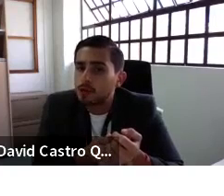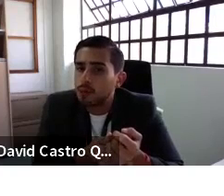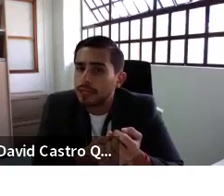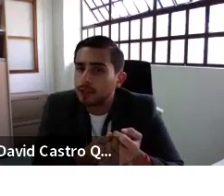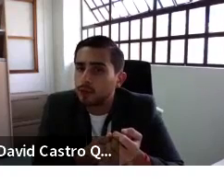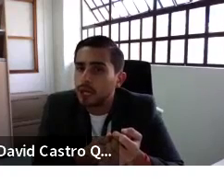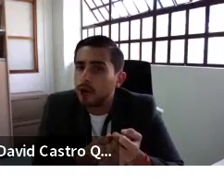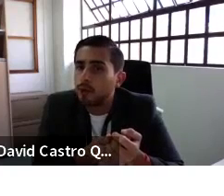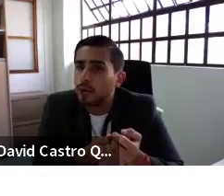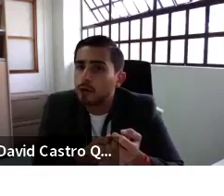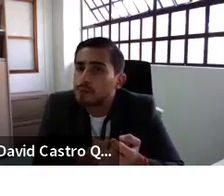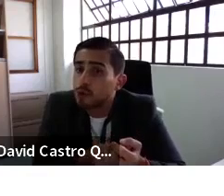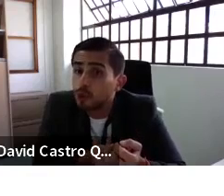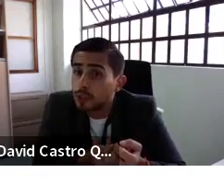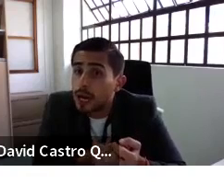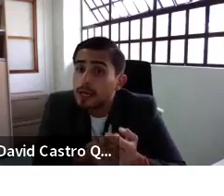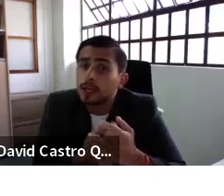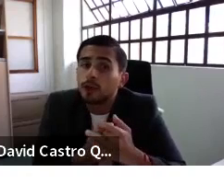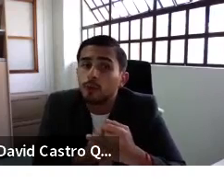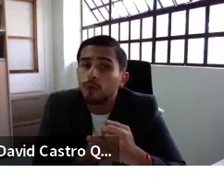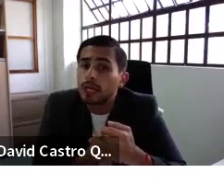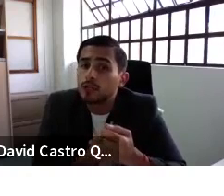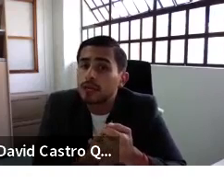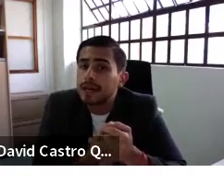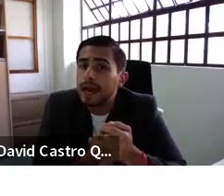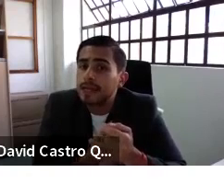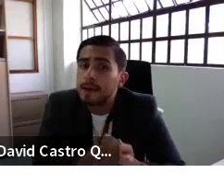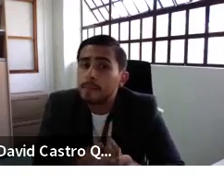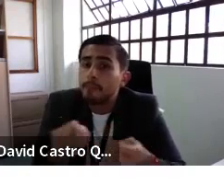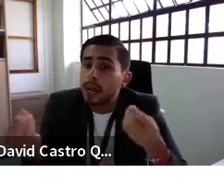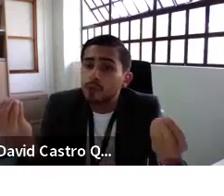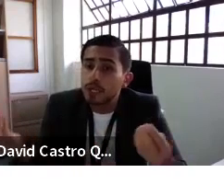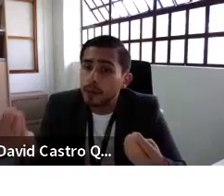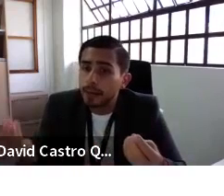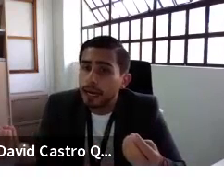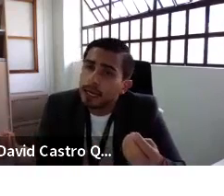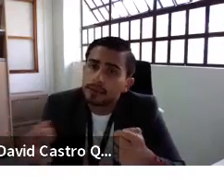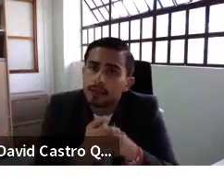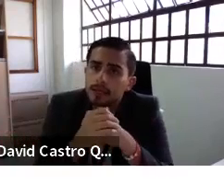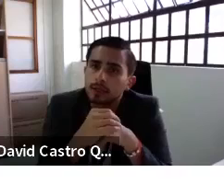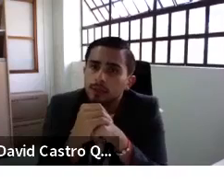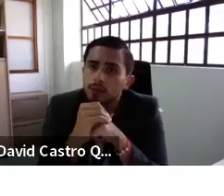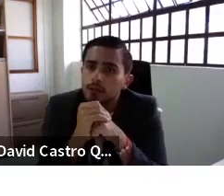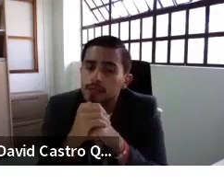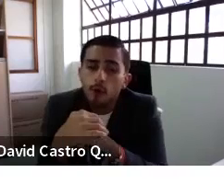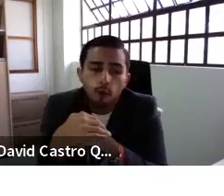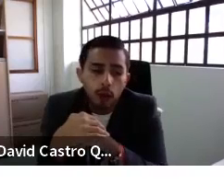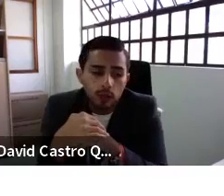asumir la tecnología como una cosa absoluta y como un hecho que ya es plausible para la gente cierto entonces cuando